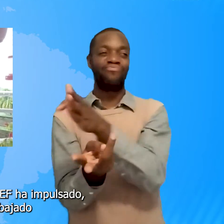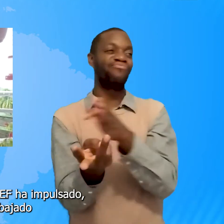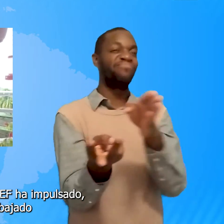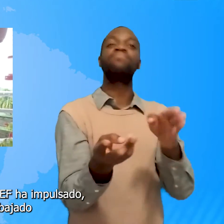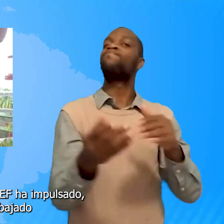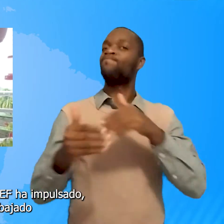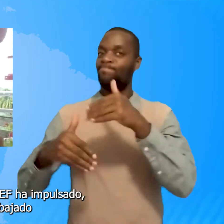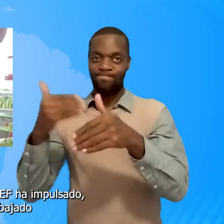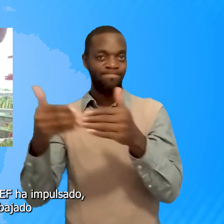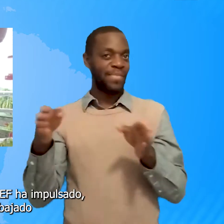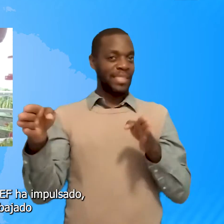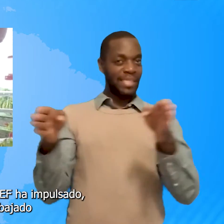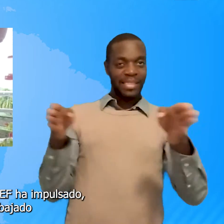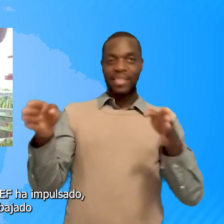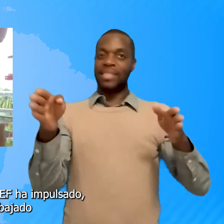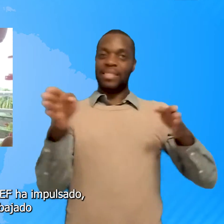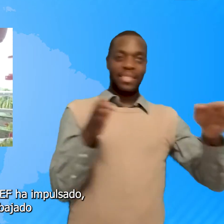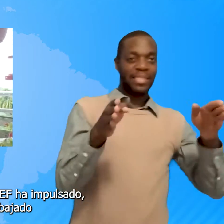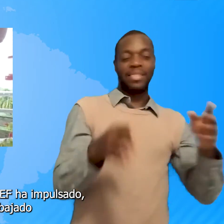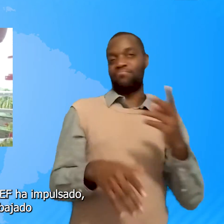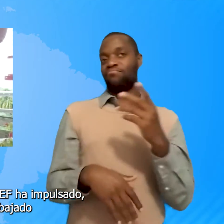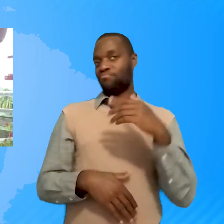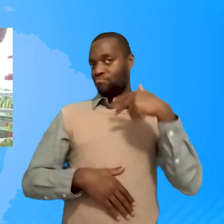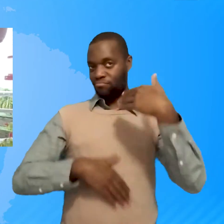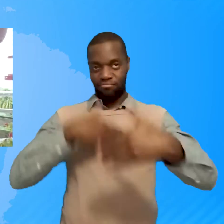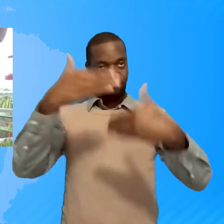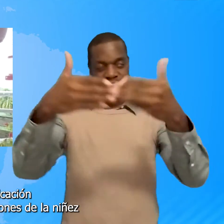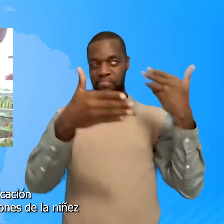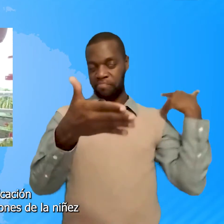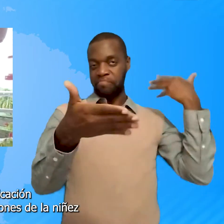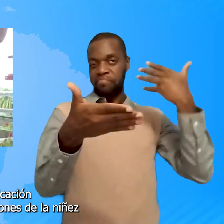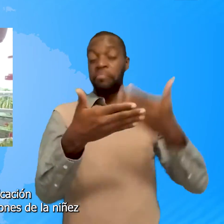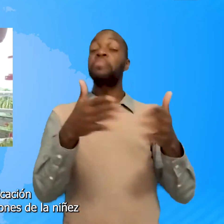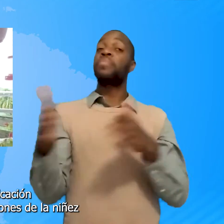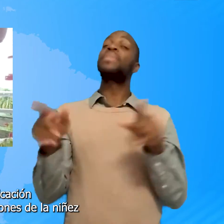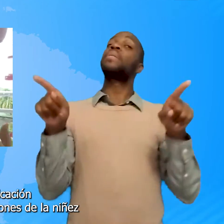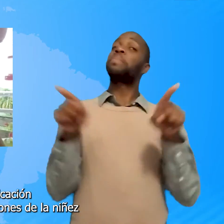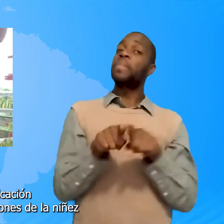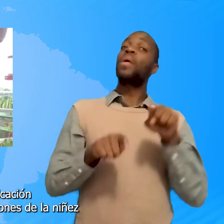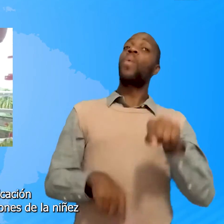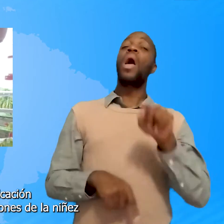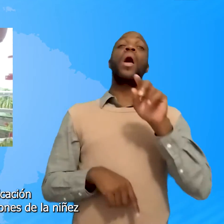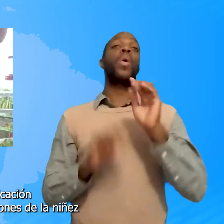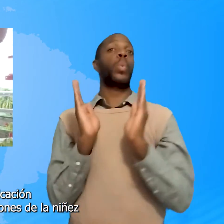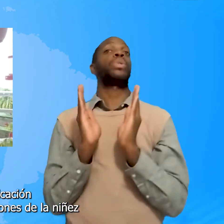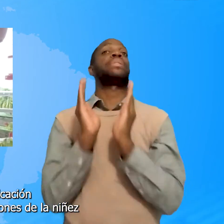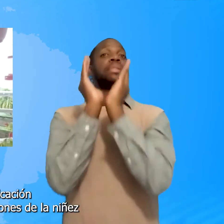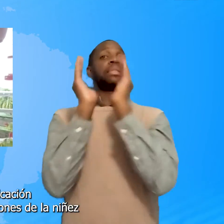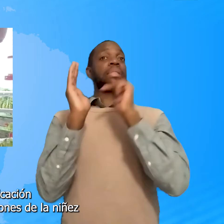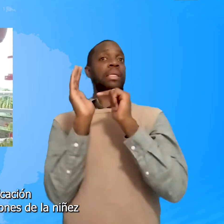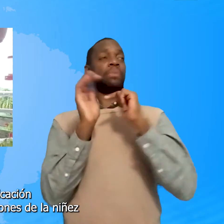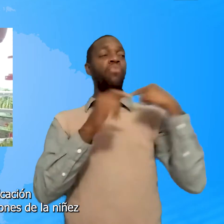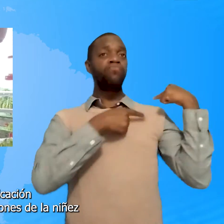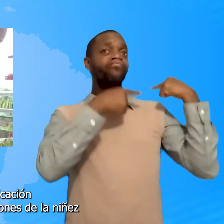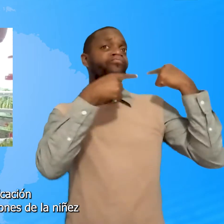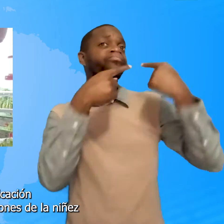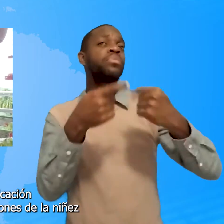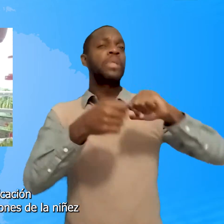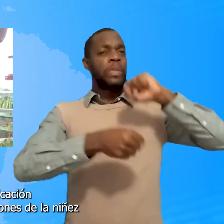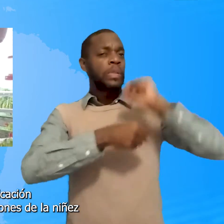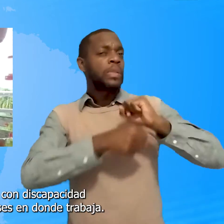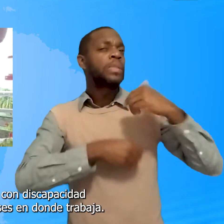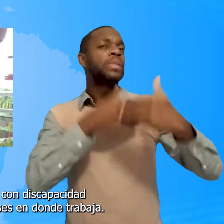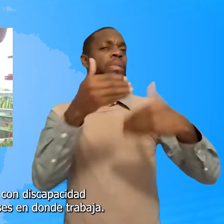UNICEF ha impulsado, ha trabajado la ratificación de las convenciones